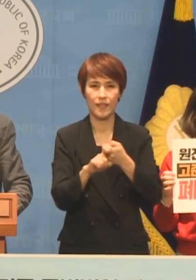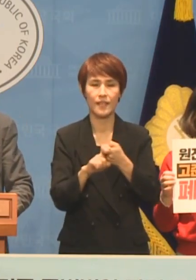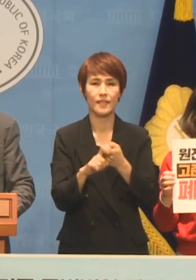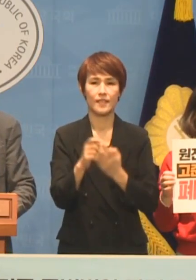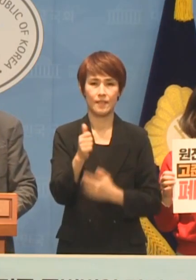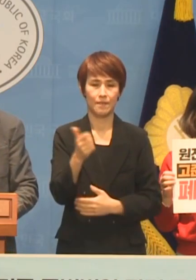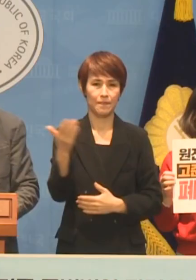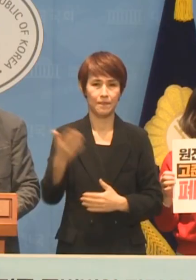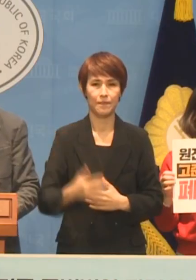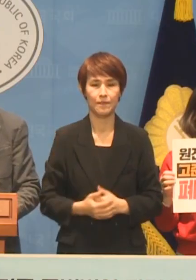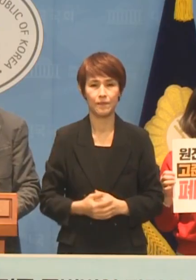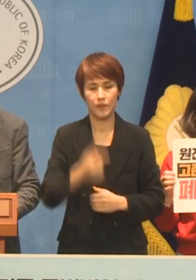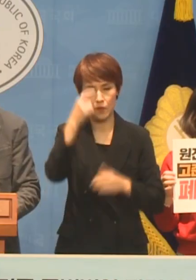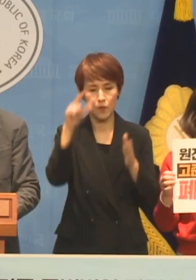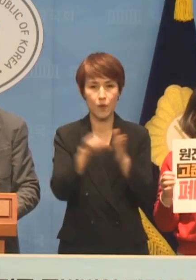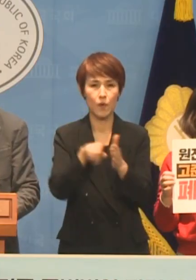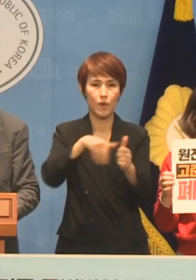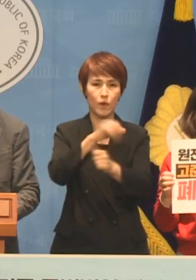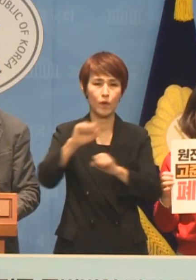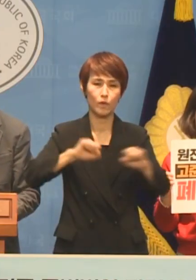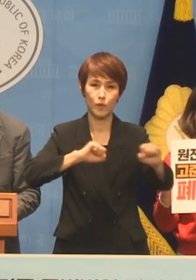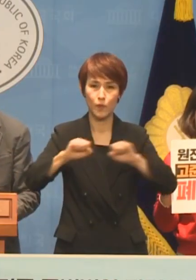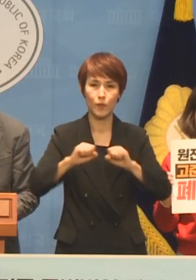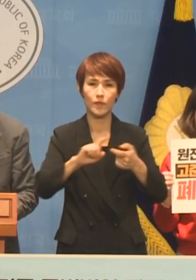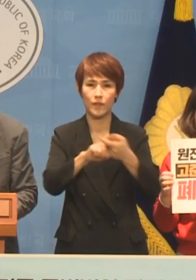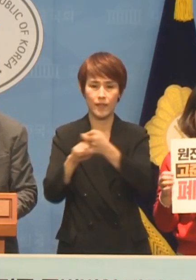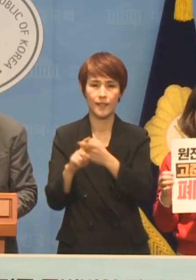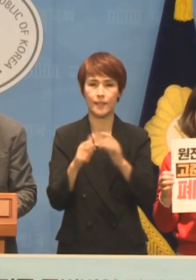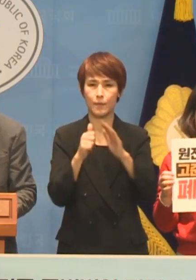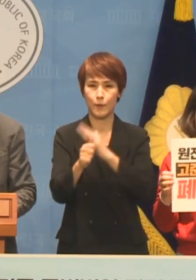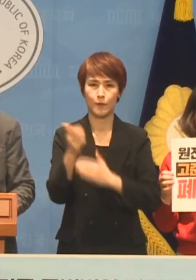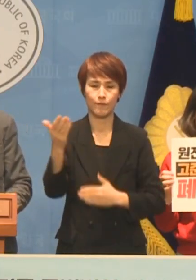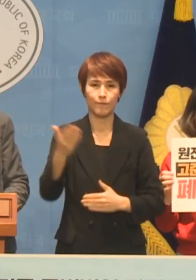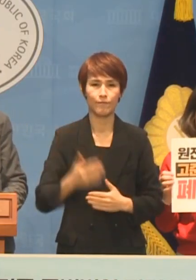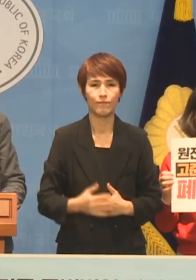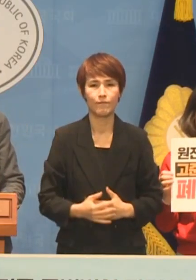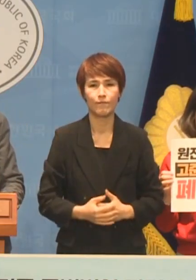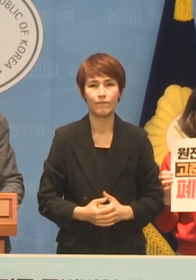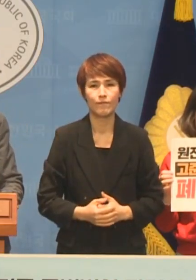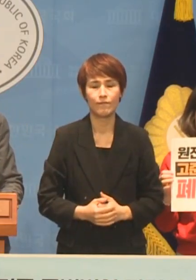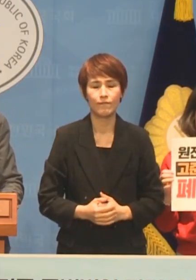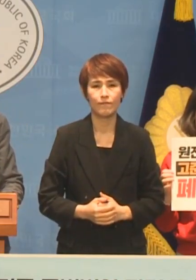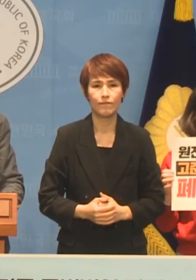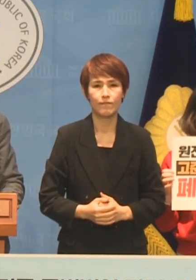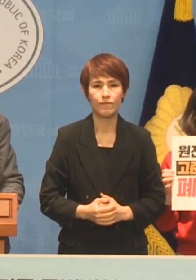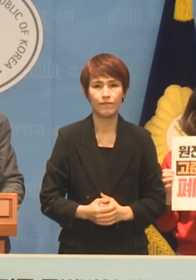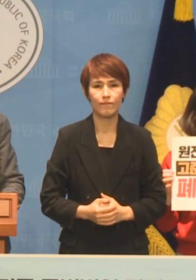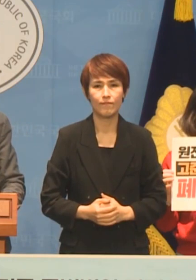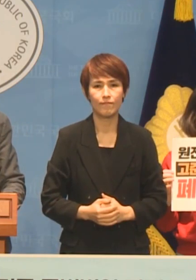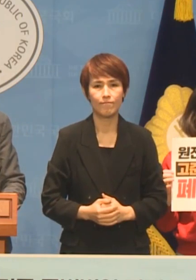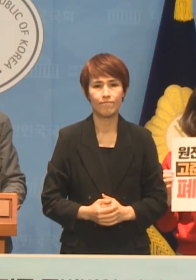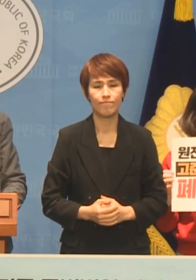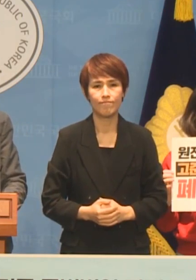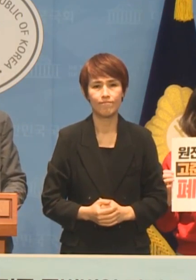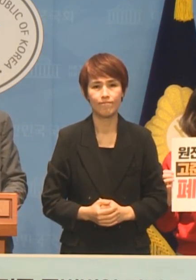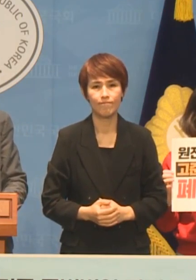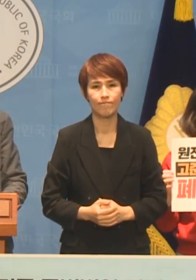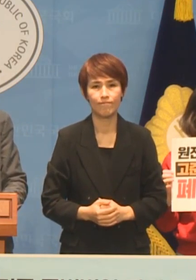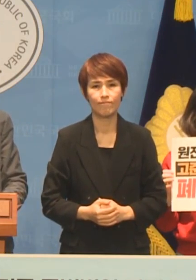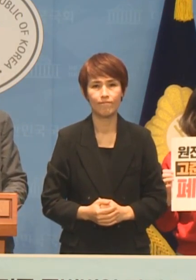그다음에 기독교 환경운동연대의 박성훈 공동대표님 함께하고 계십니다. 예. 그리고